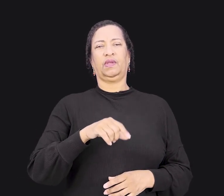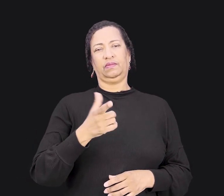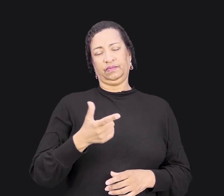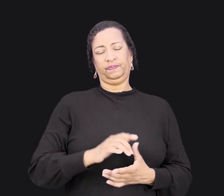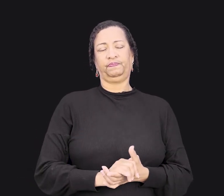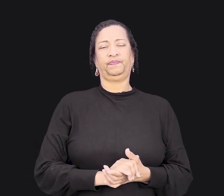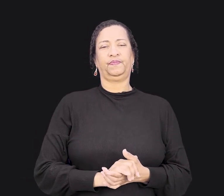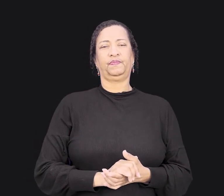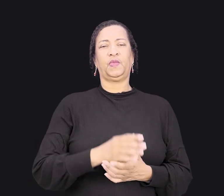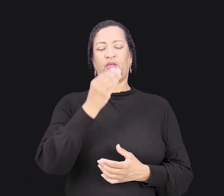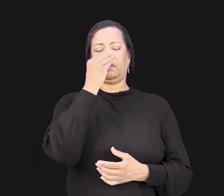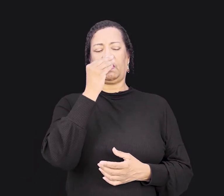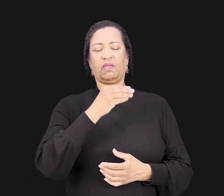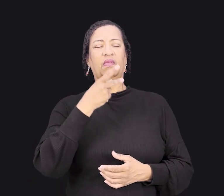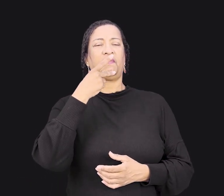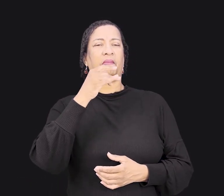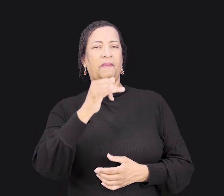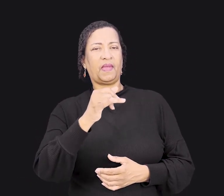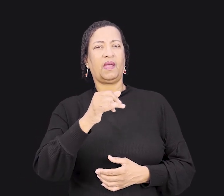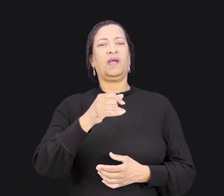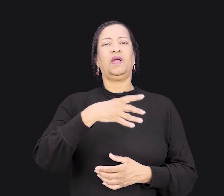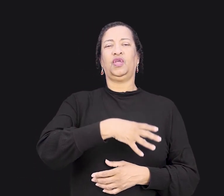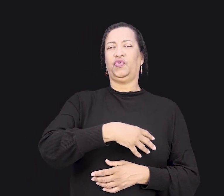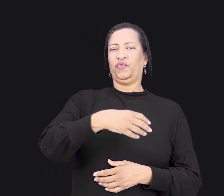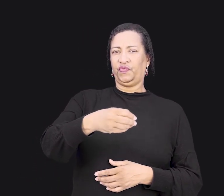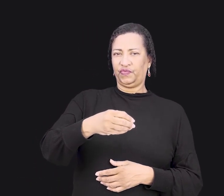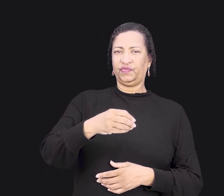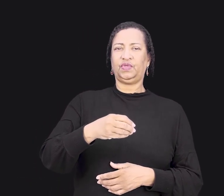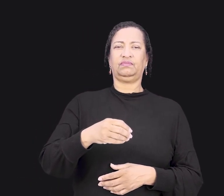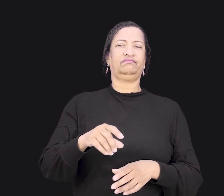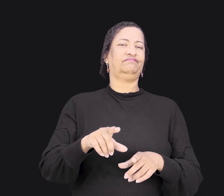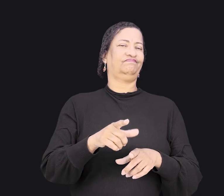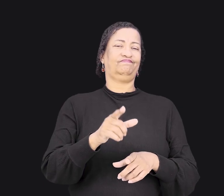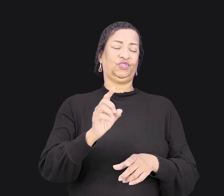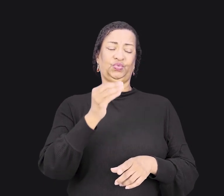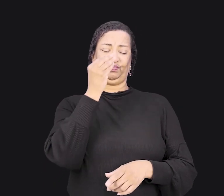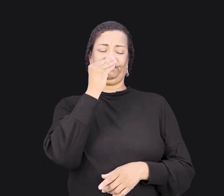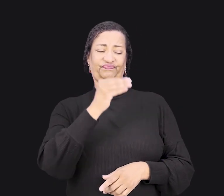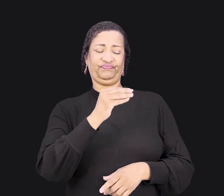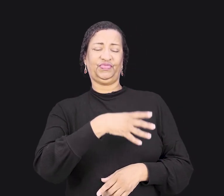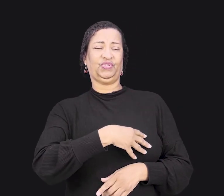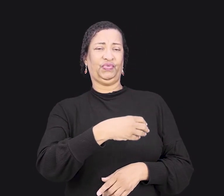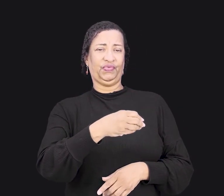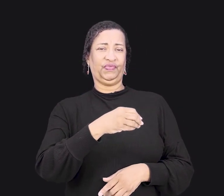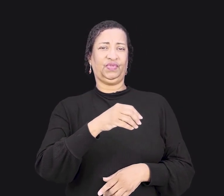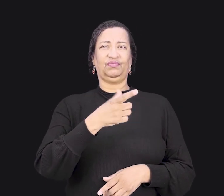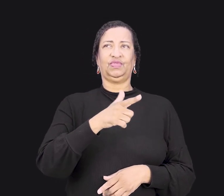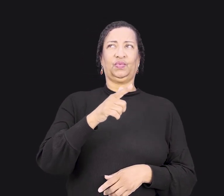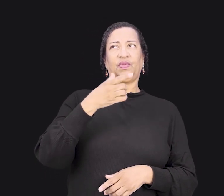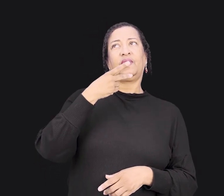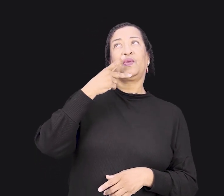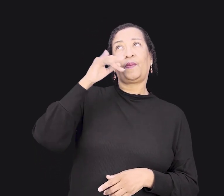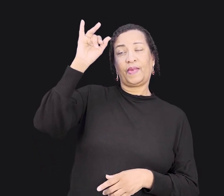que nega o Pai e o Filho. Todo que nega o Filho também não tem o Pai. Quem confessa publicamente o Filho, tem também o